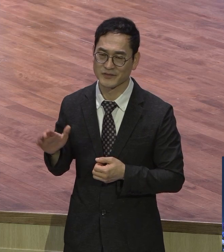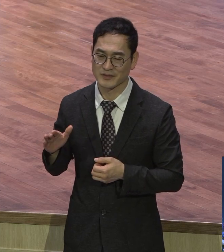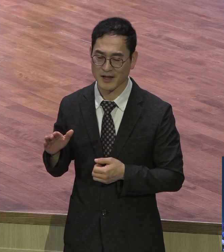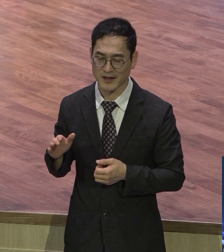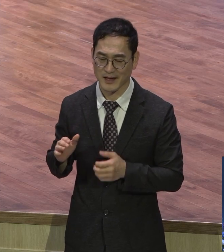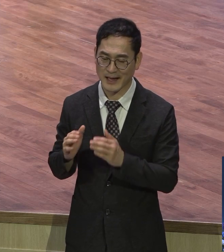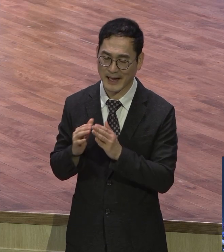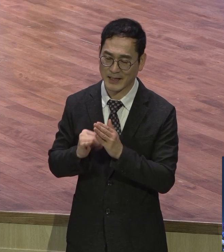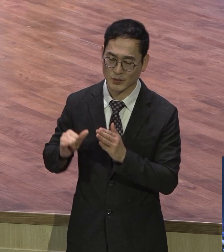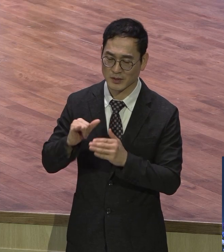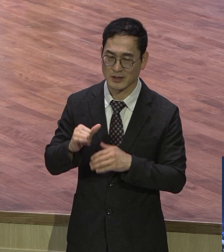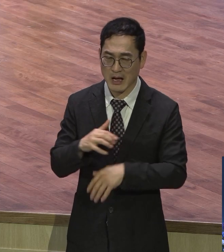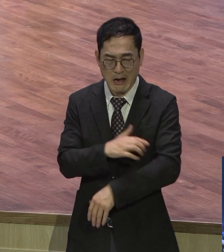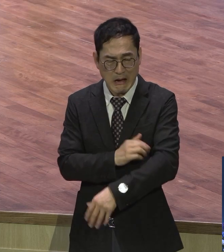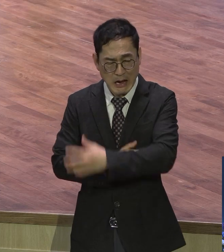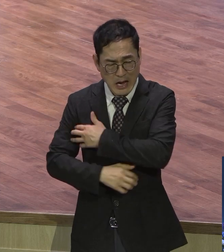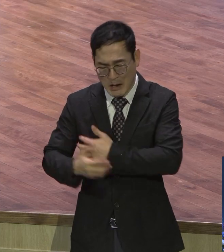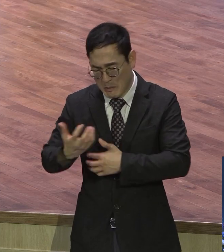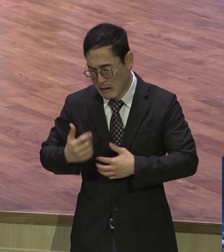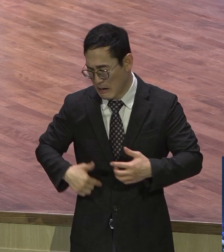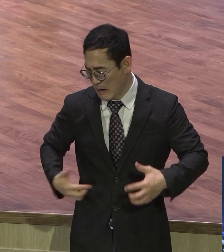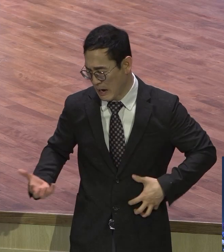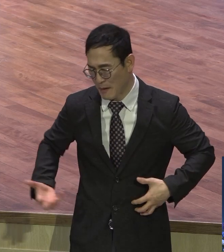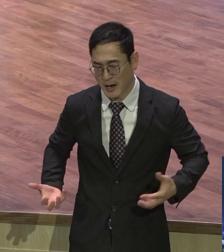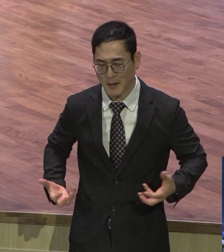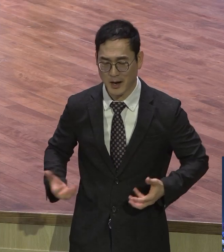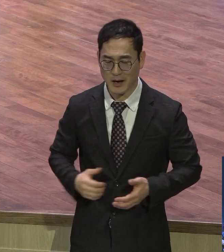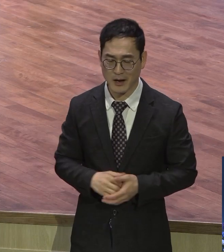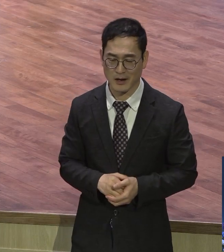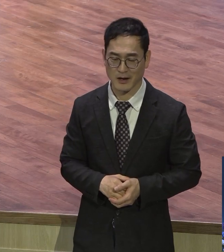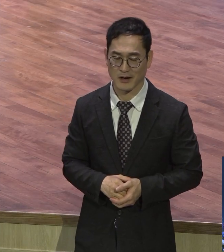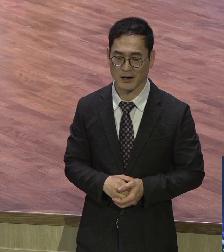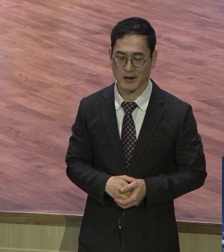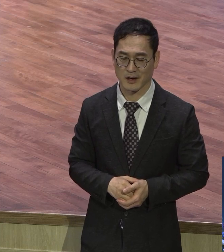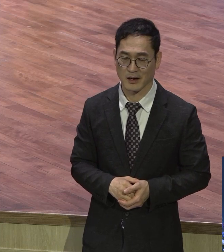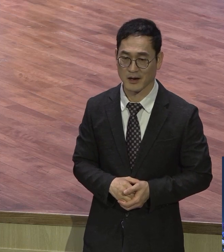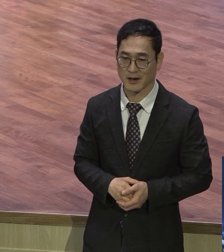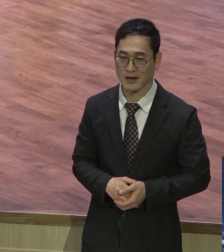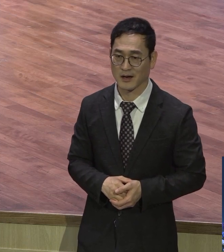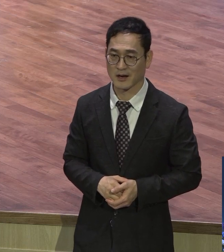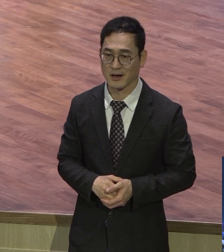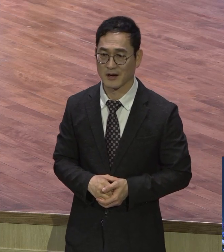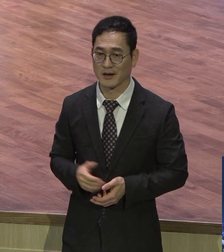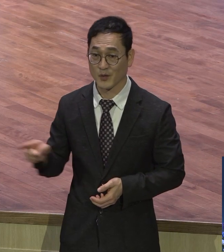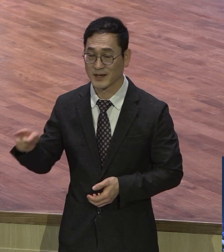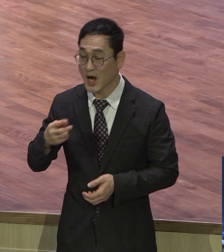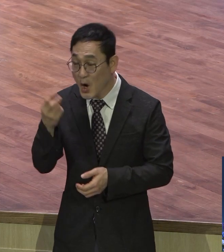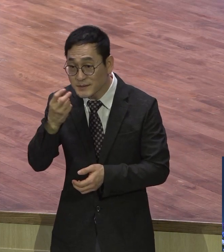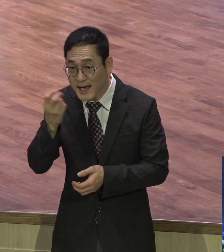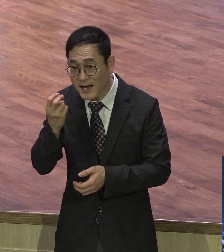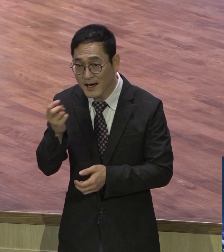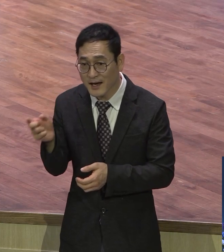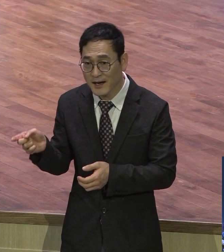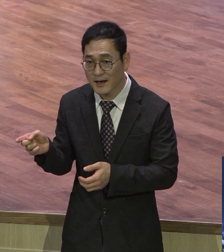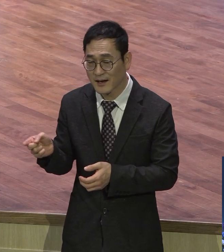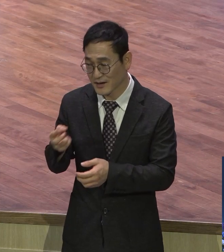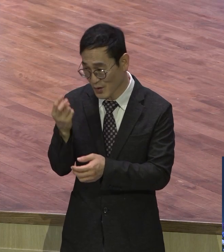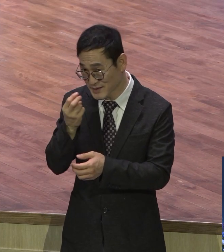온 가족이 다 뺨 마디가 다 부수리네. 음성으로 나왔는데도 불구하고 그렇다. 그런데 얼굴들 다 좋더라고.